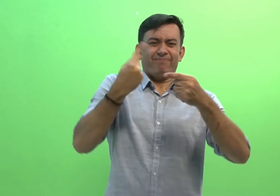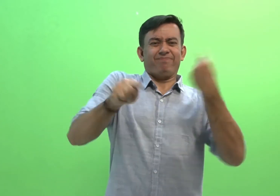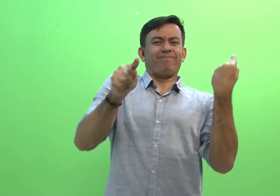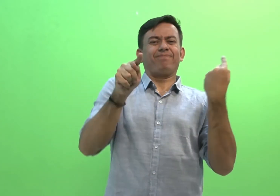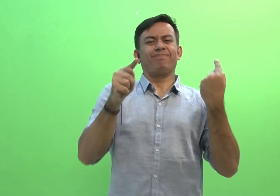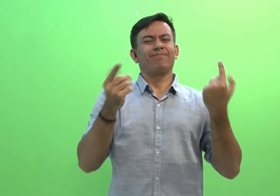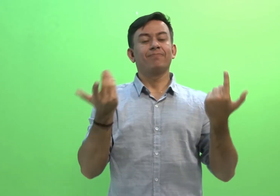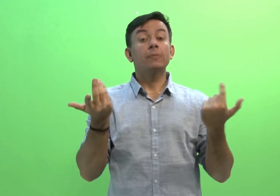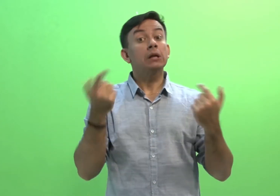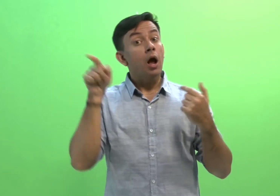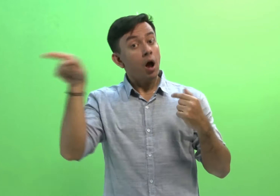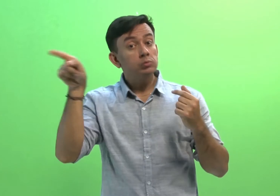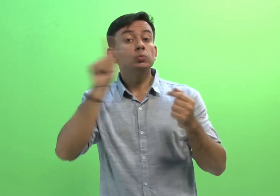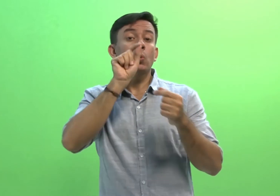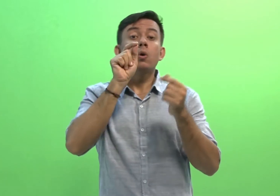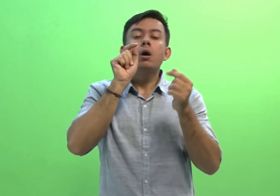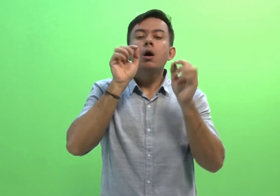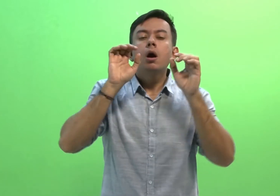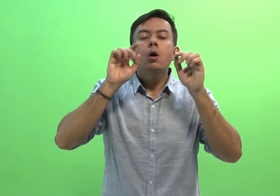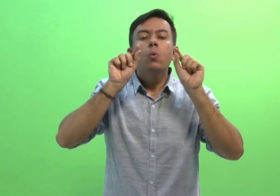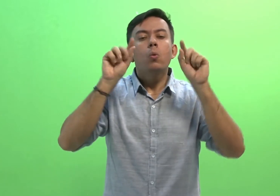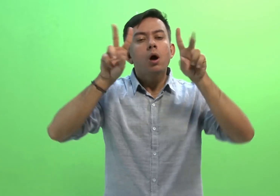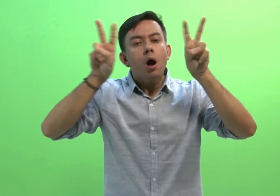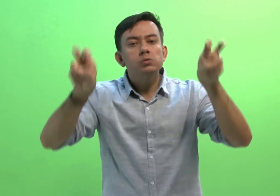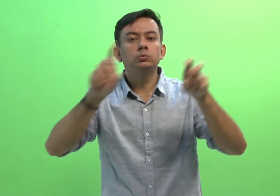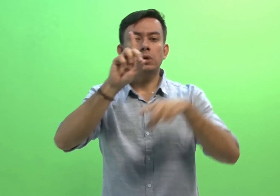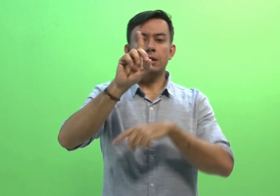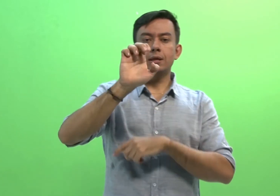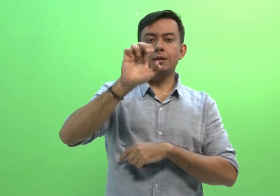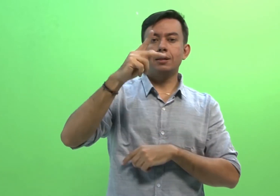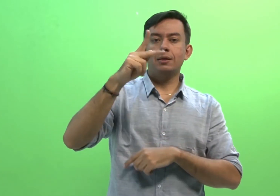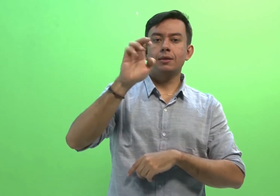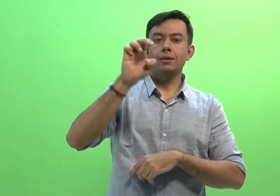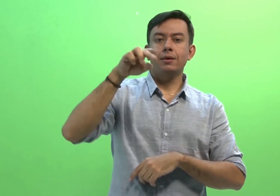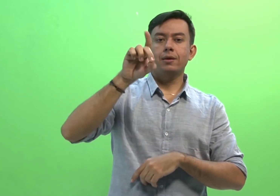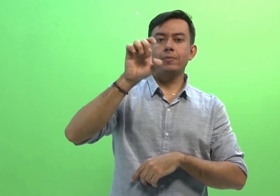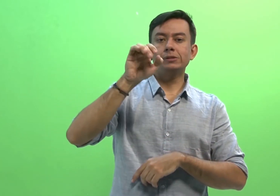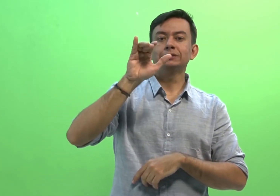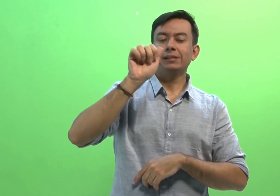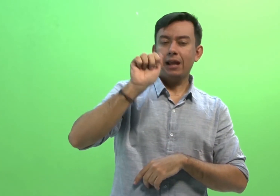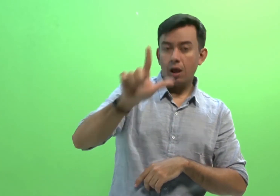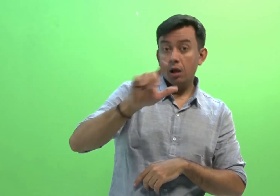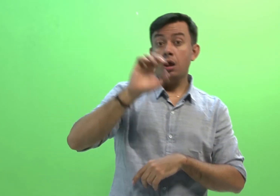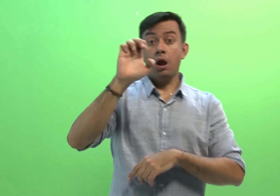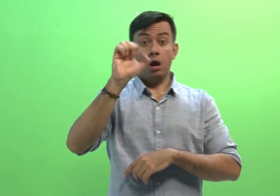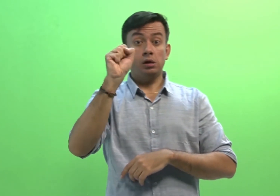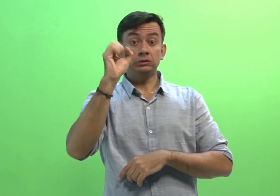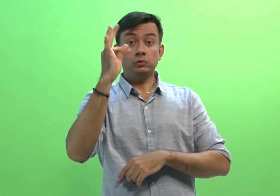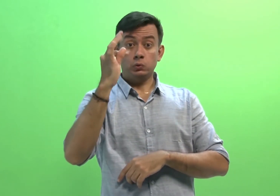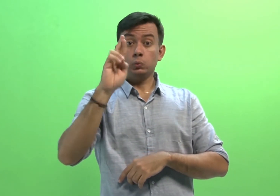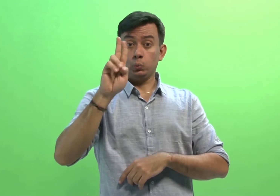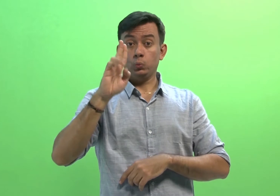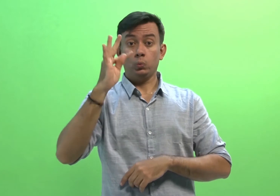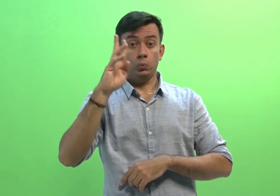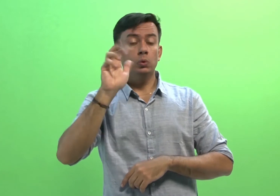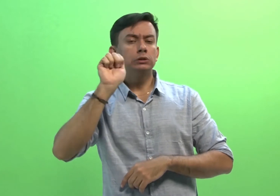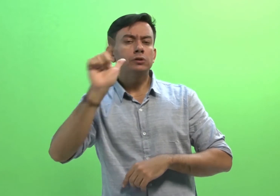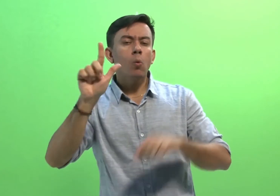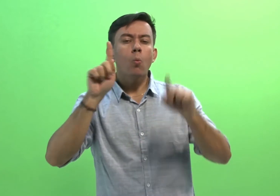sinal, não é conexo. Então, a dependência estrutural, ela